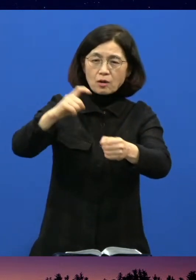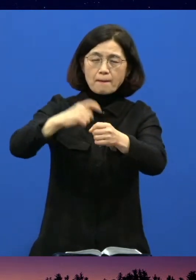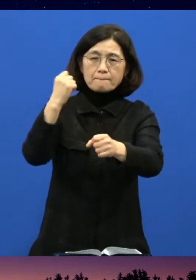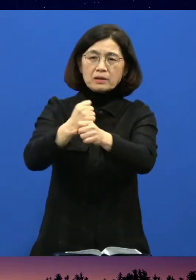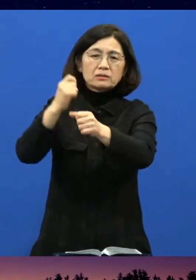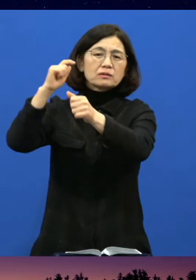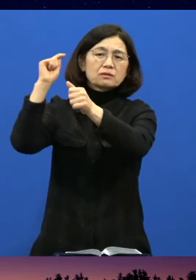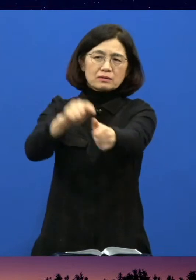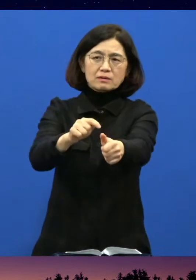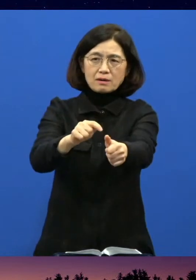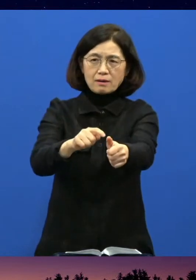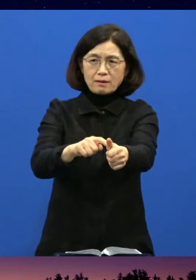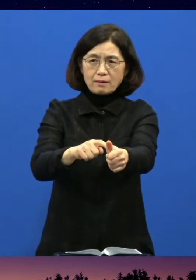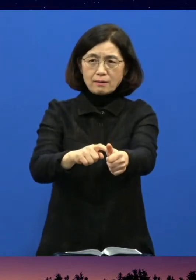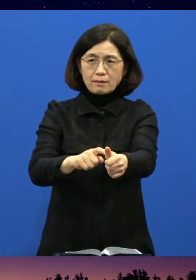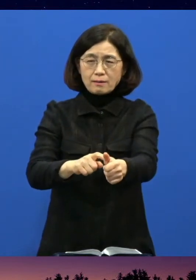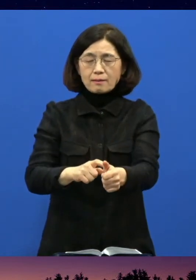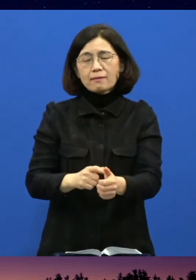놓는, 그죠?